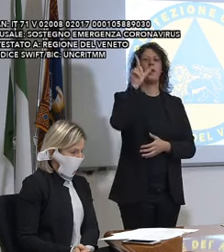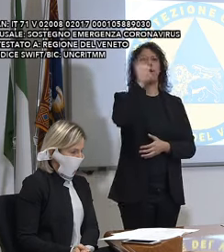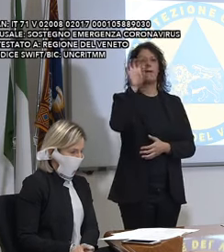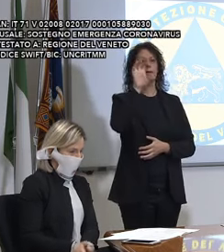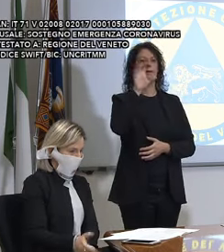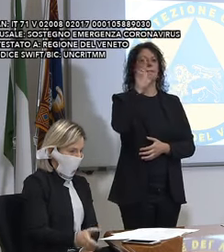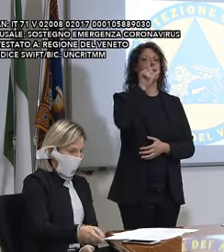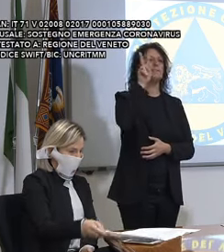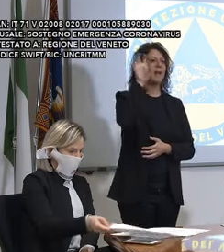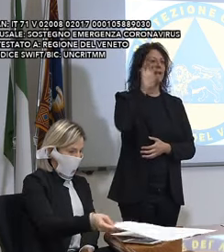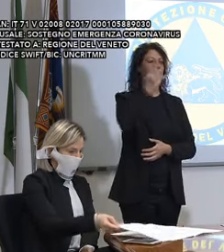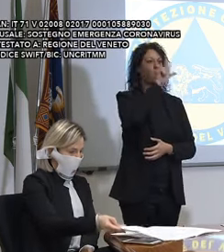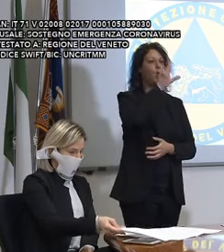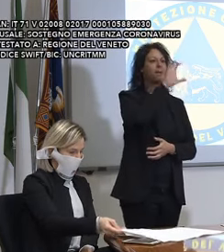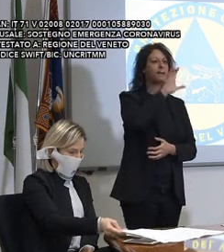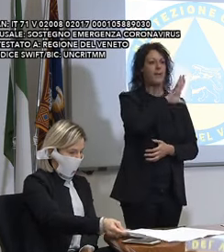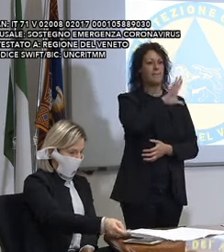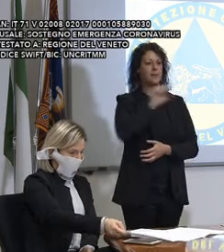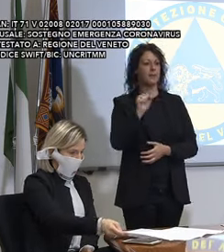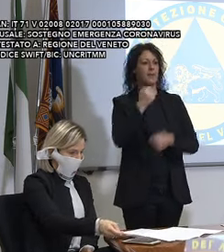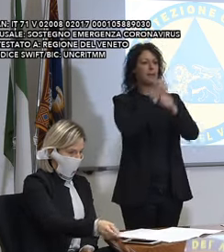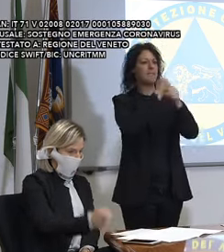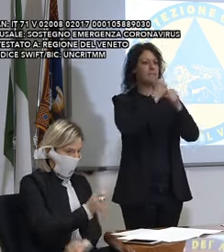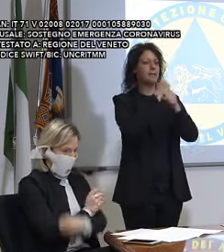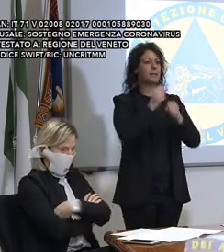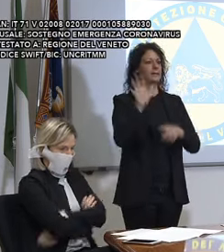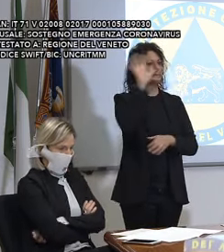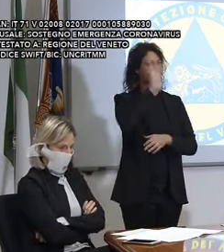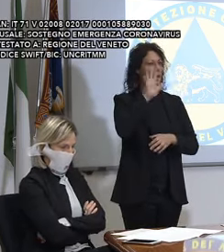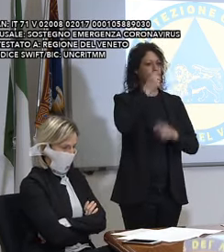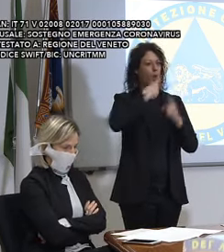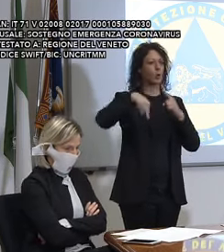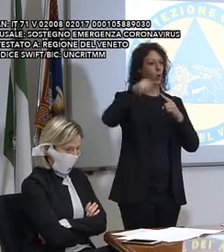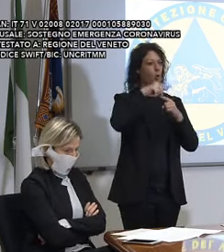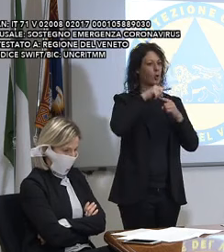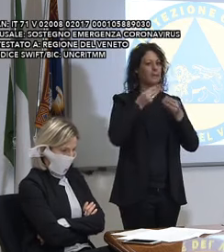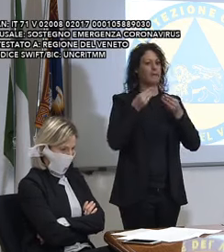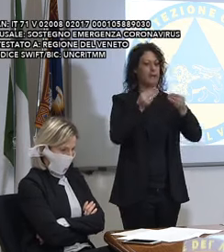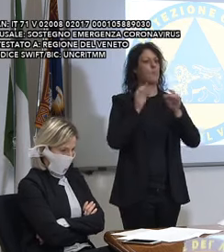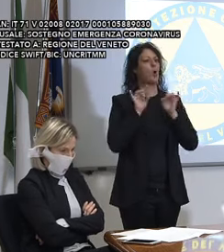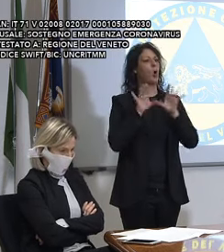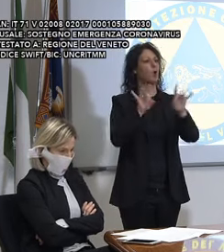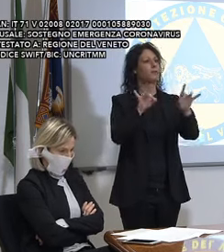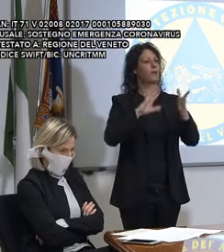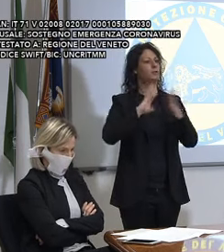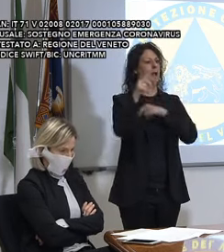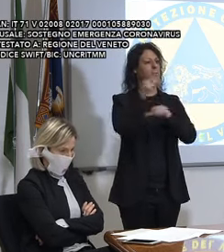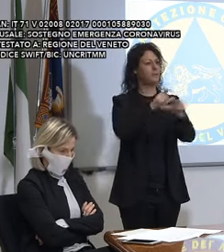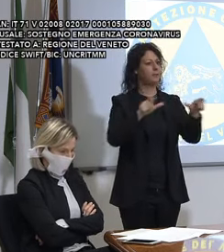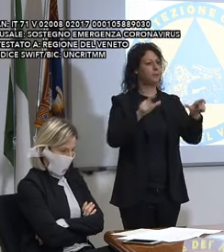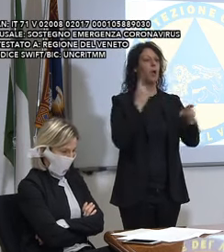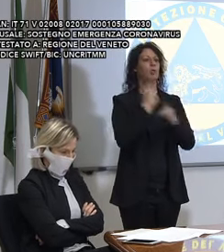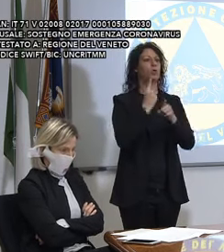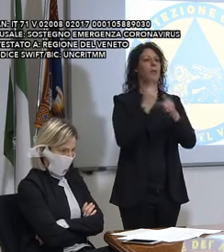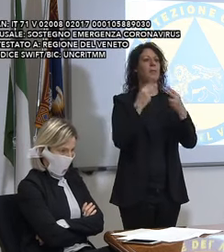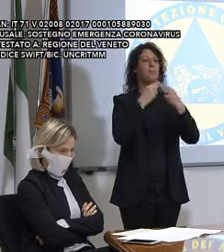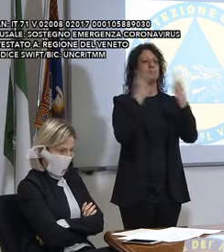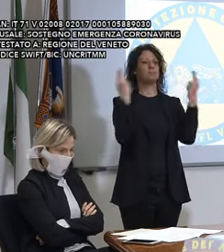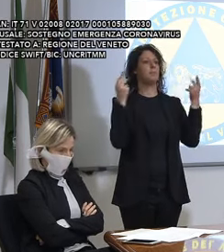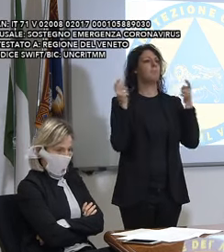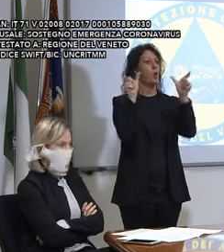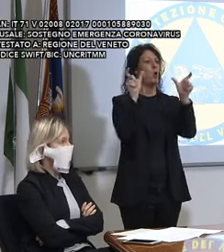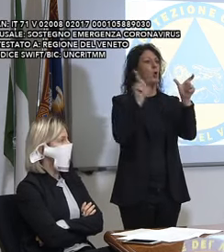Romagna o il Piemonte o altre regioni del nord siano gli untori, quindi bisogna chiudere le frontiere, no? Se voi andate a vedere la campagna,